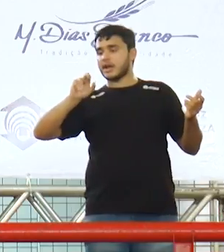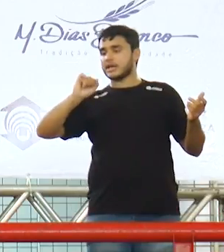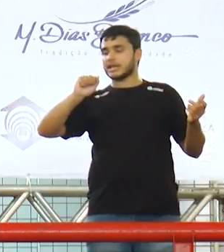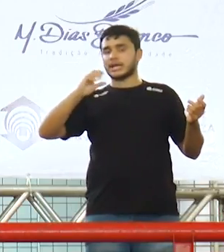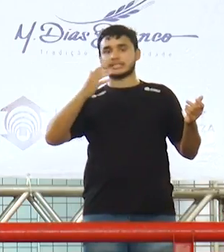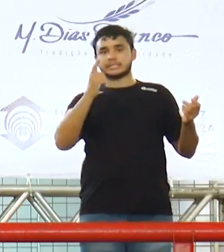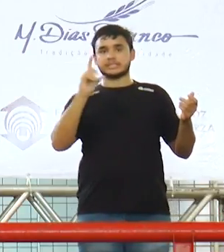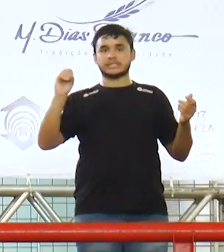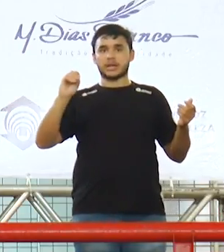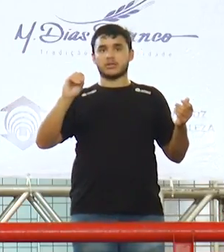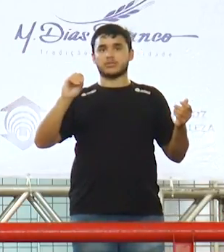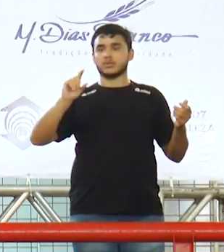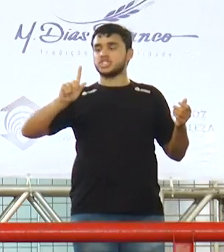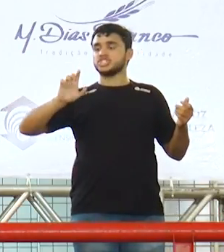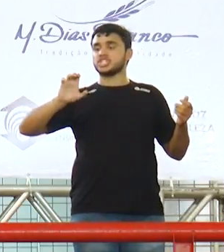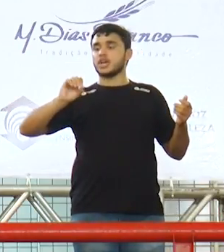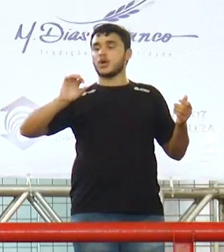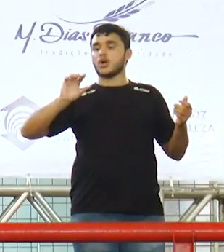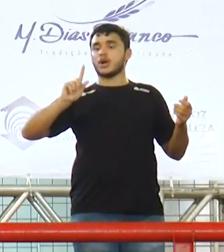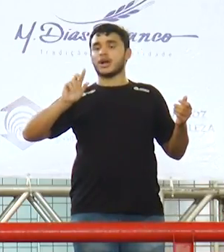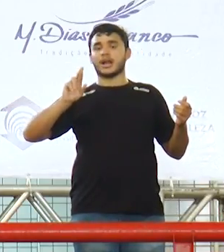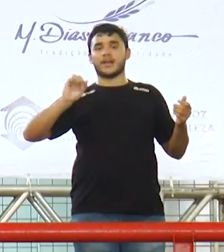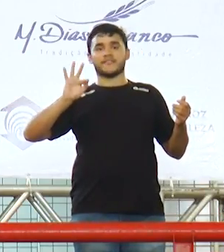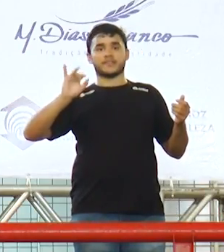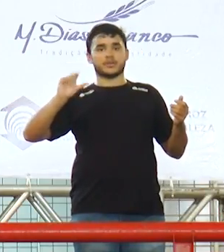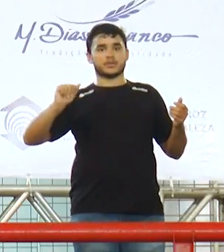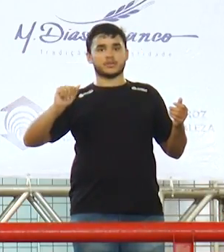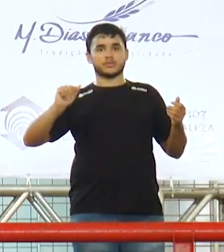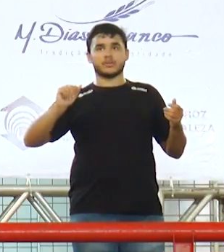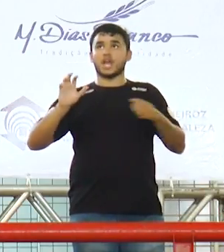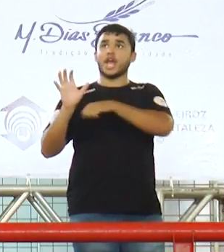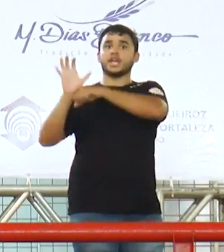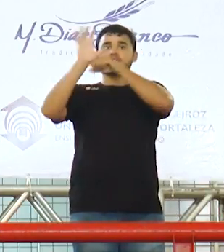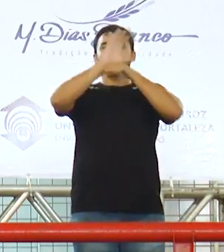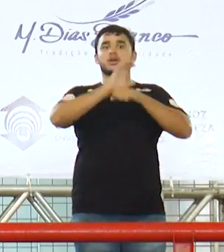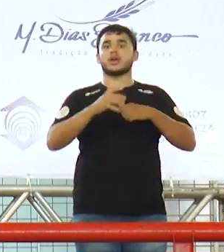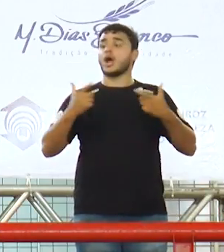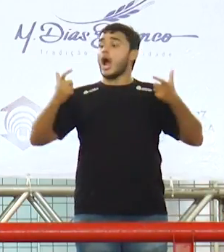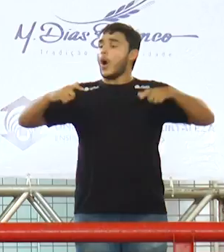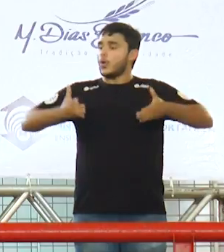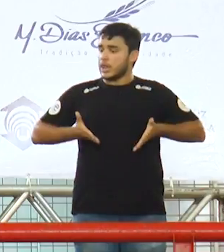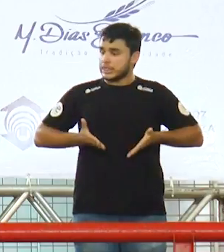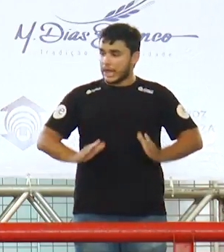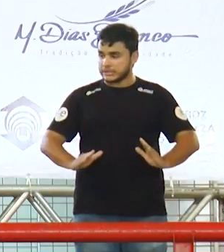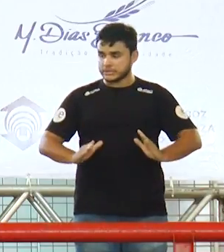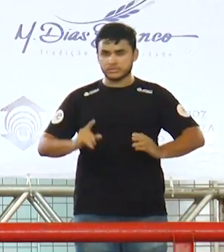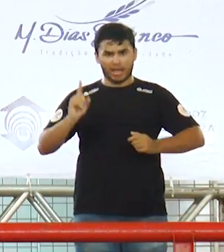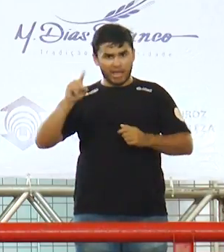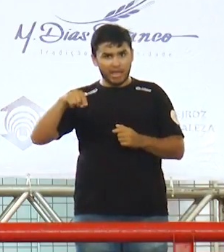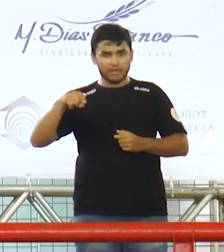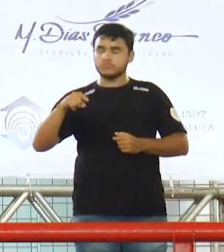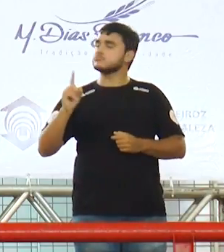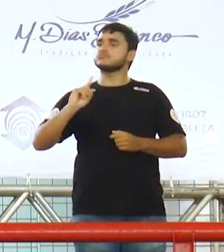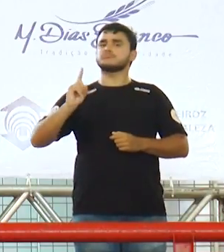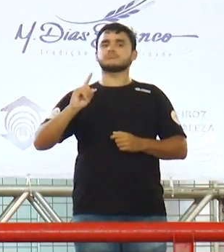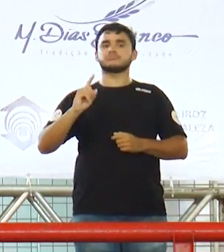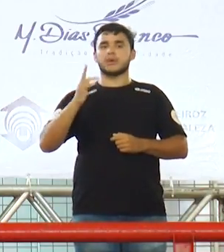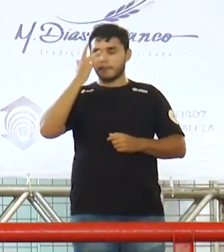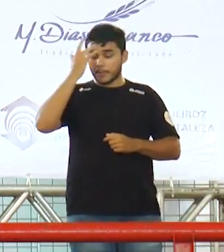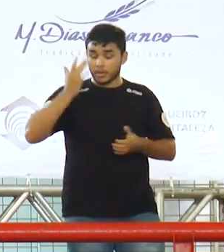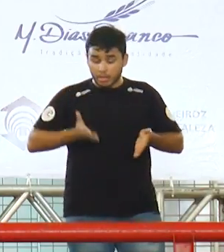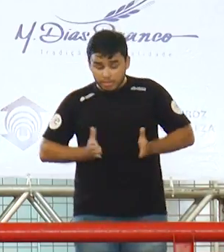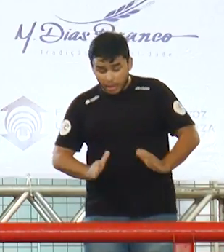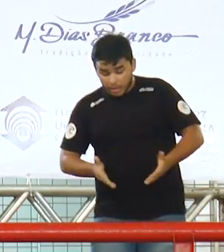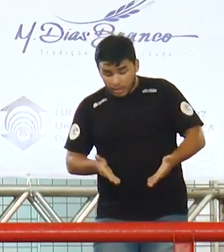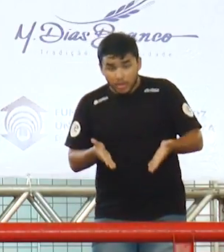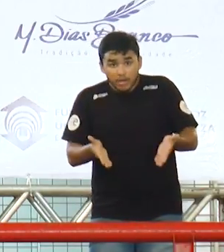geográfica, regional, é aquela que ocorre dependendo de onde a pessoa nasceu. Não tem nada a ver, você pode